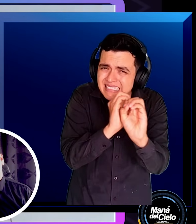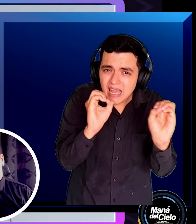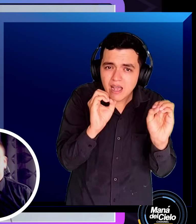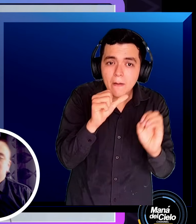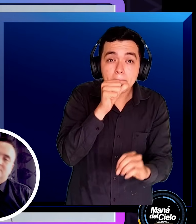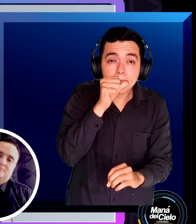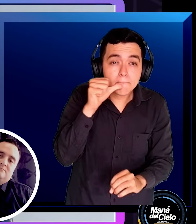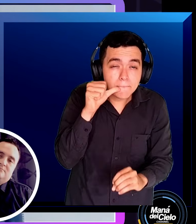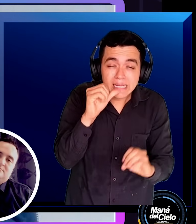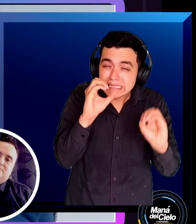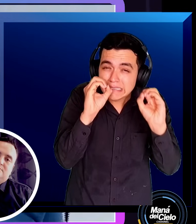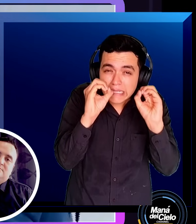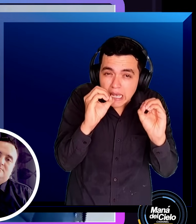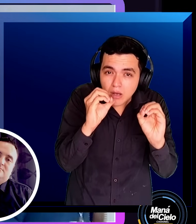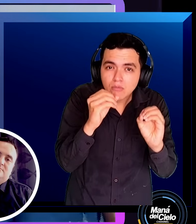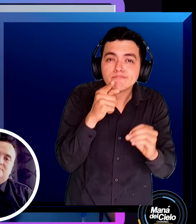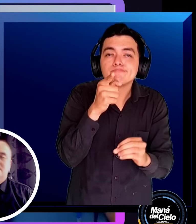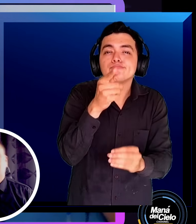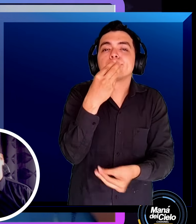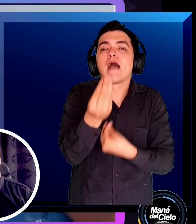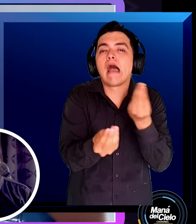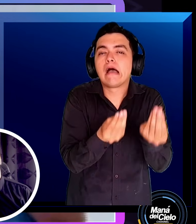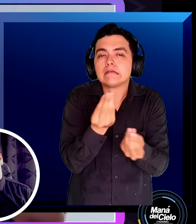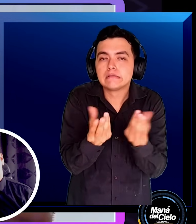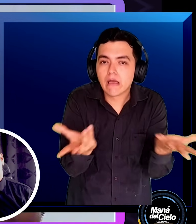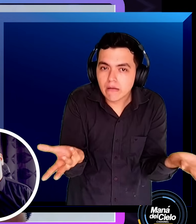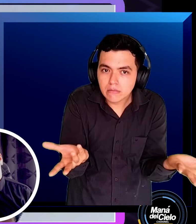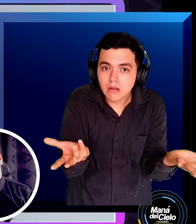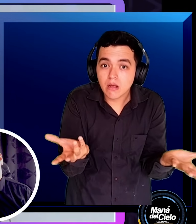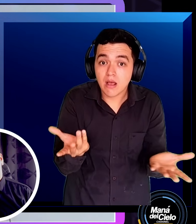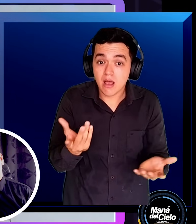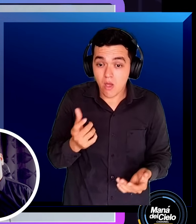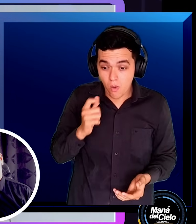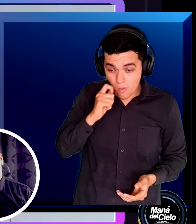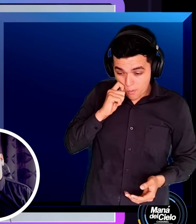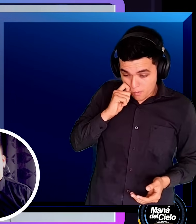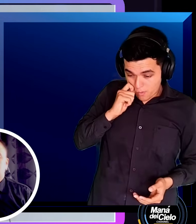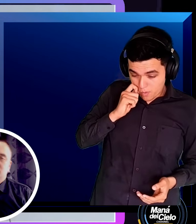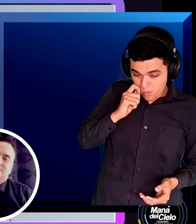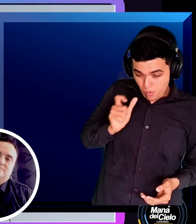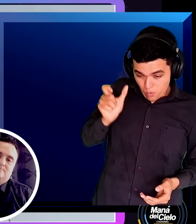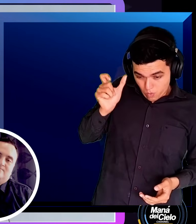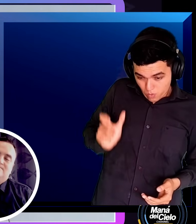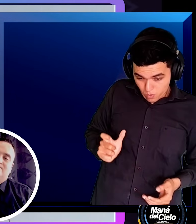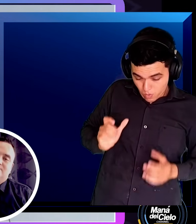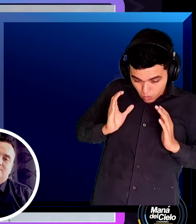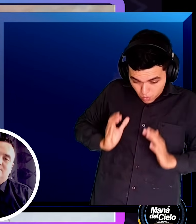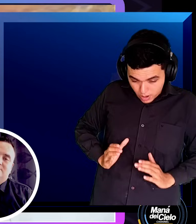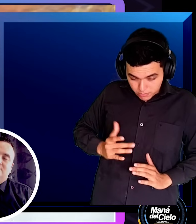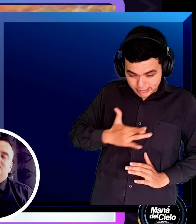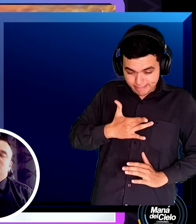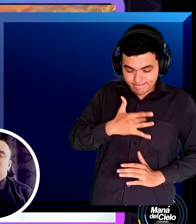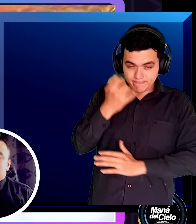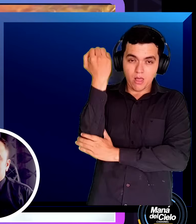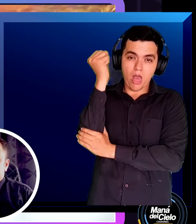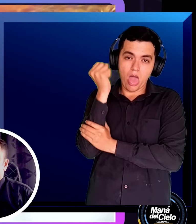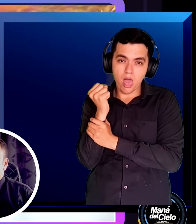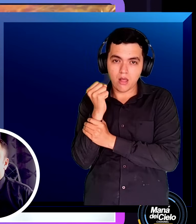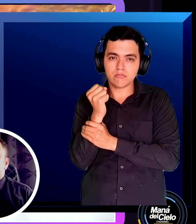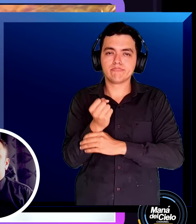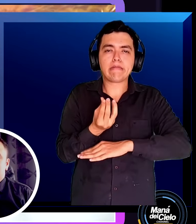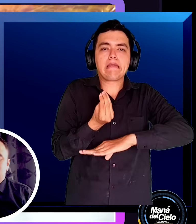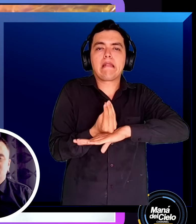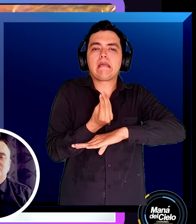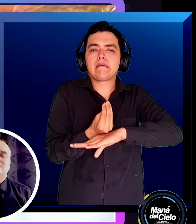Digamos gloria a Dios. Digamos gloria a Dios. Digamos gloria a Dios.